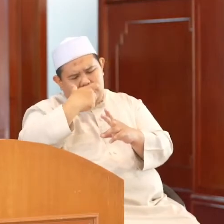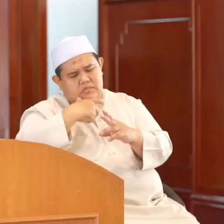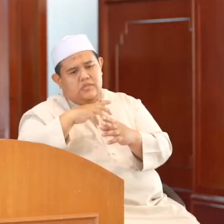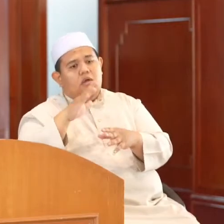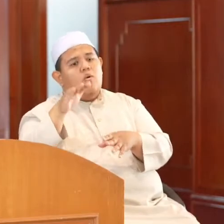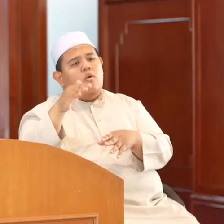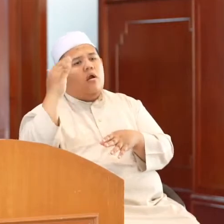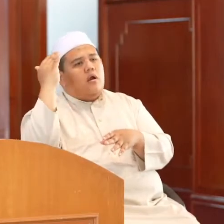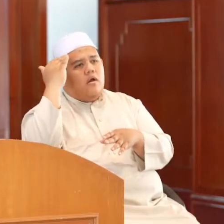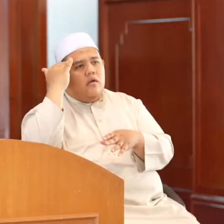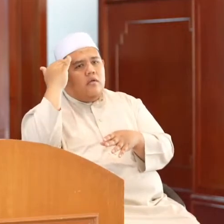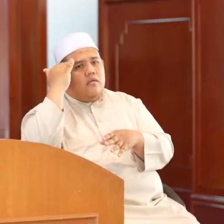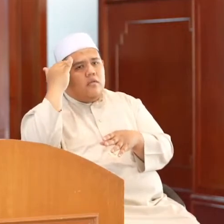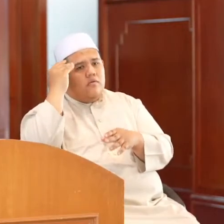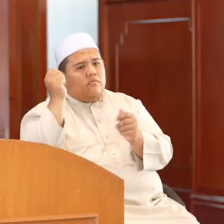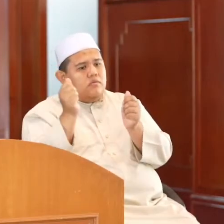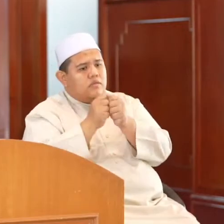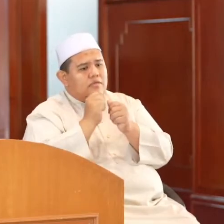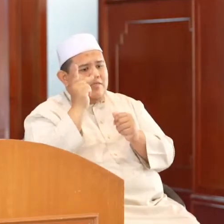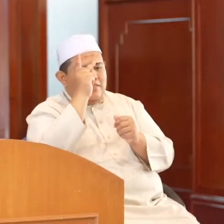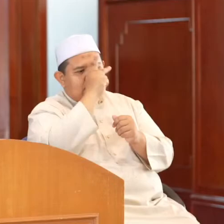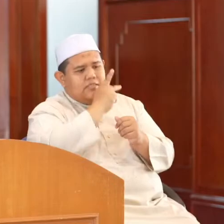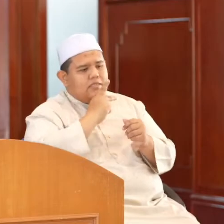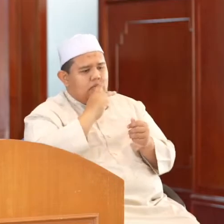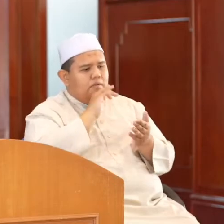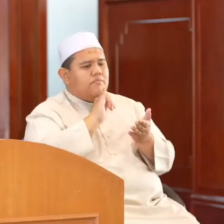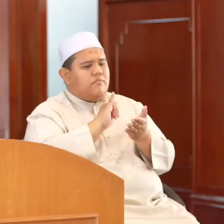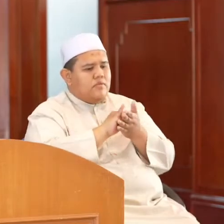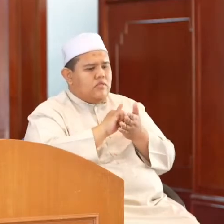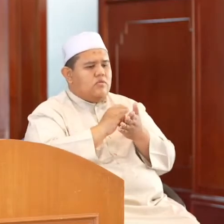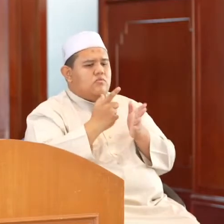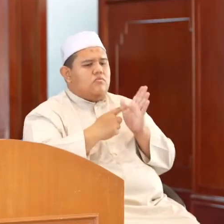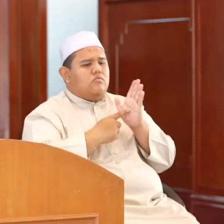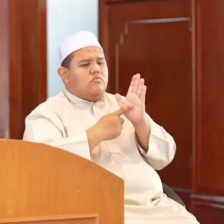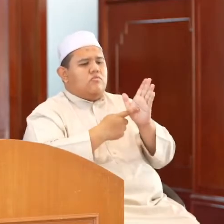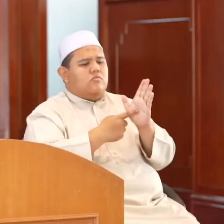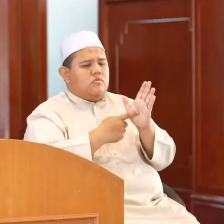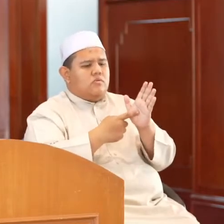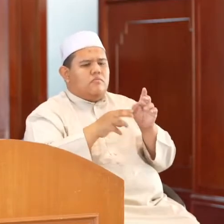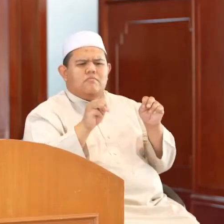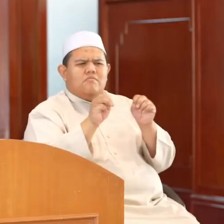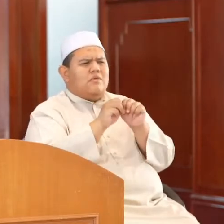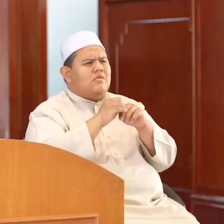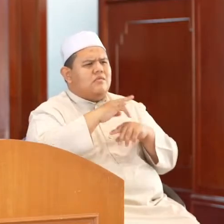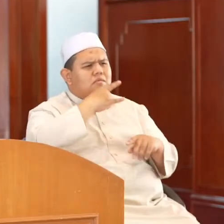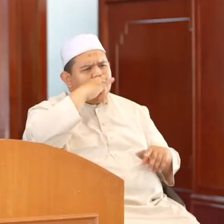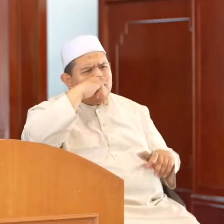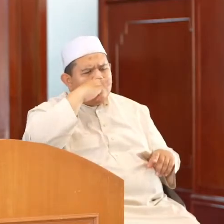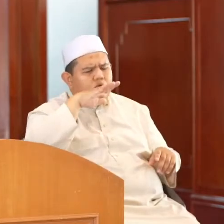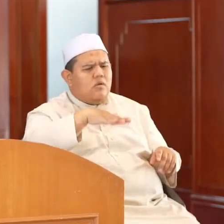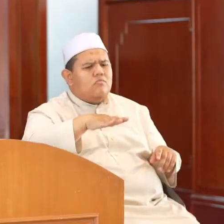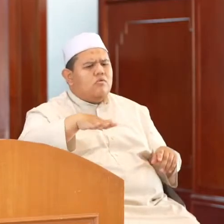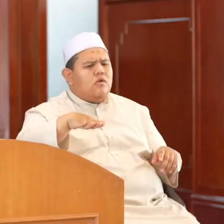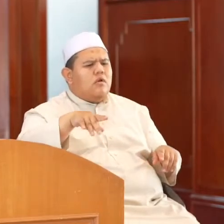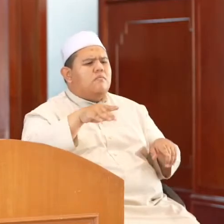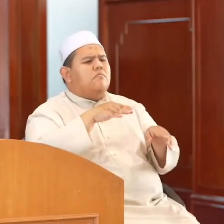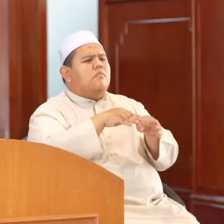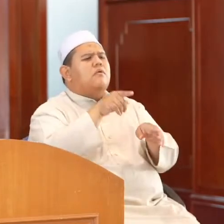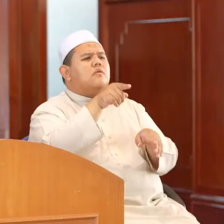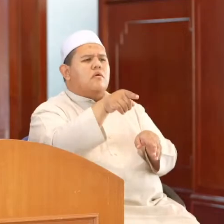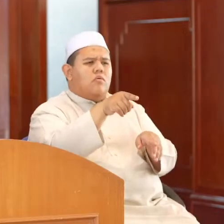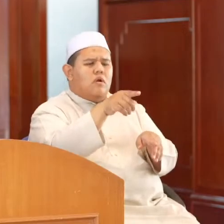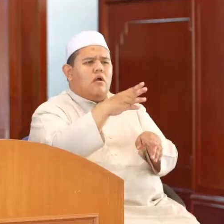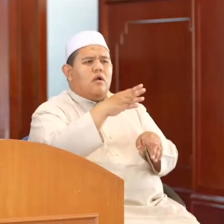Ketahuilah bahawa dengan sikap yang demikian menunjukkan sikap kebudak-budakan pada dirimu serta